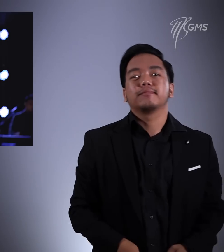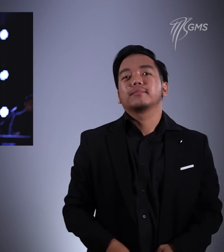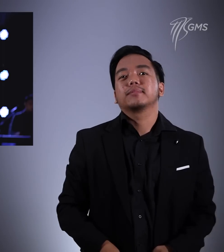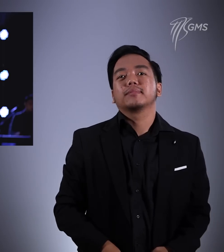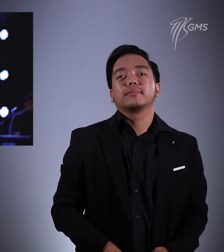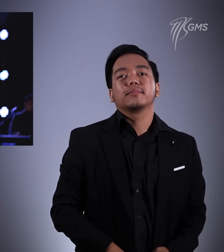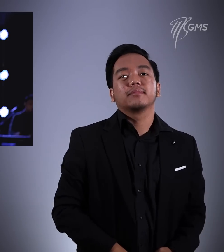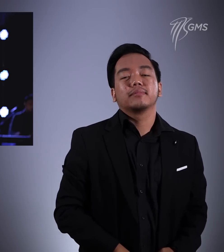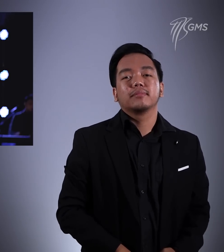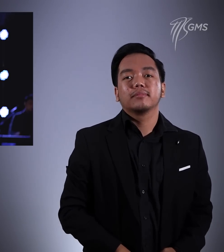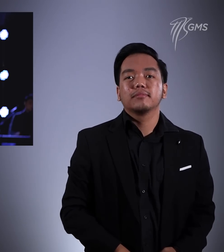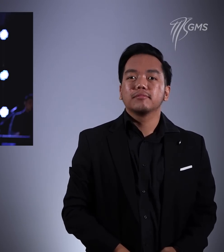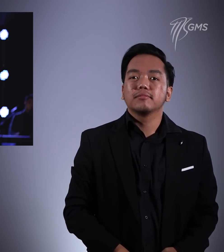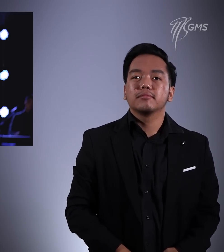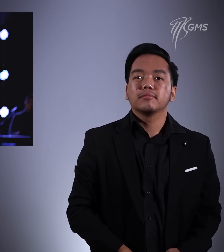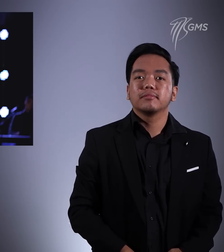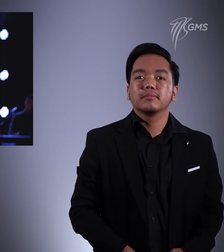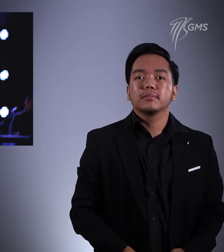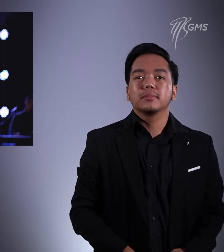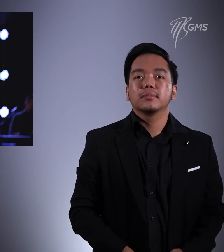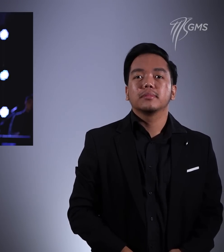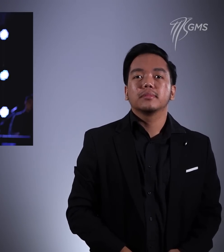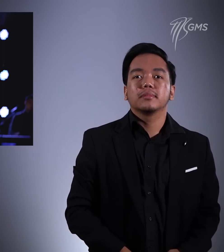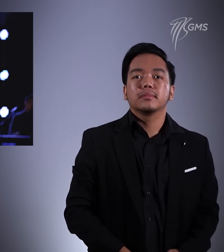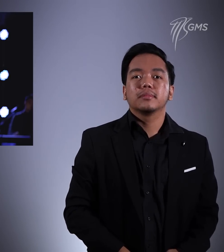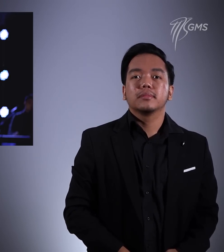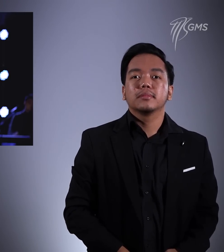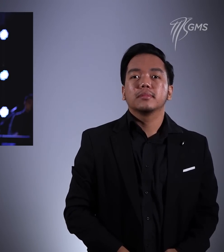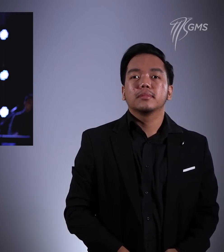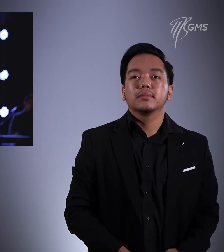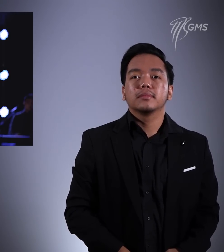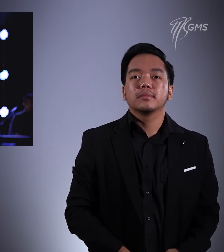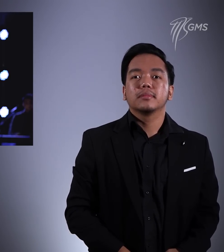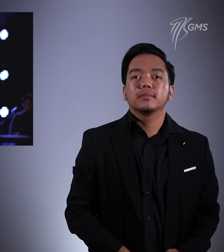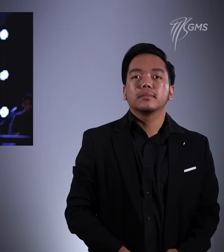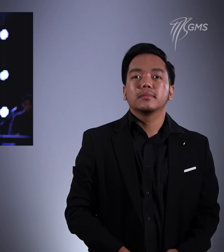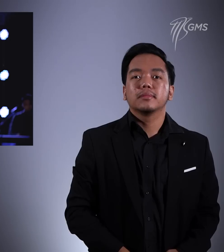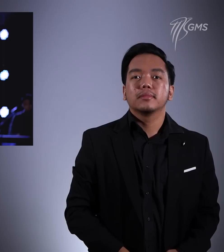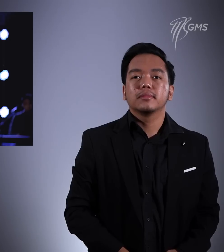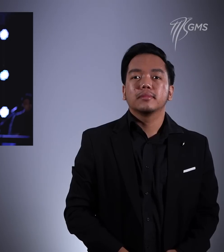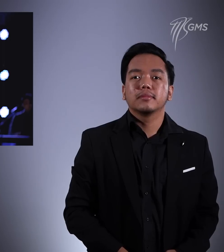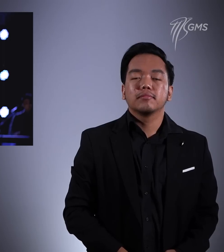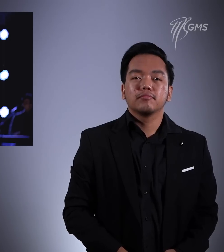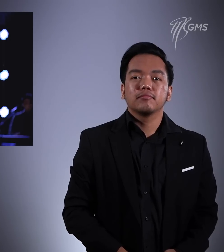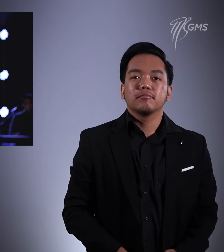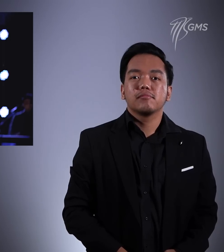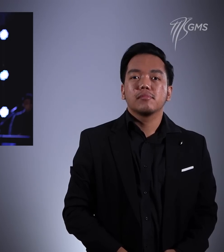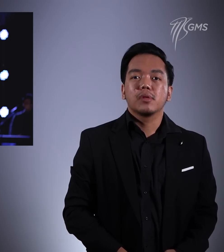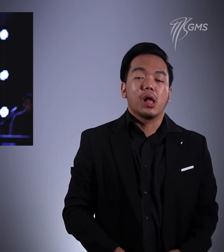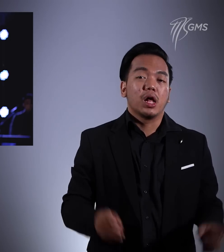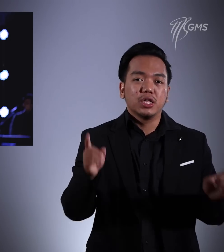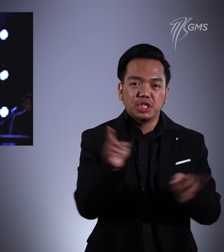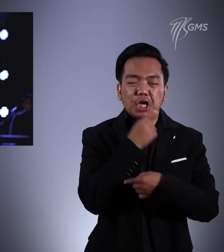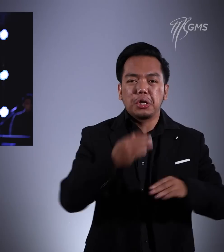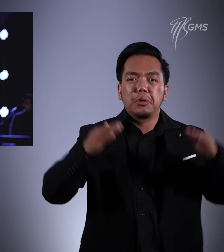jemaat kita. Camkan ini. Masukkan dalam hati. Be a strong church, a spiritual church.